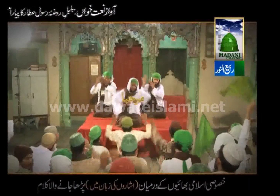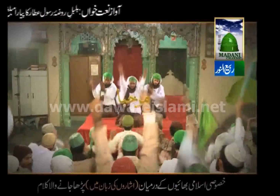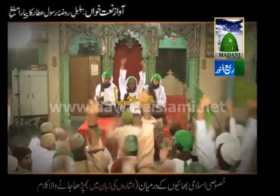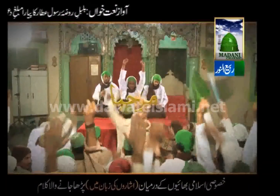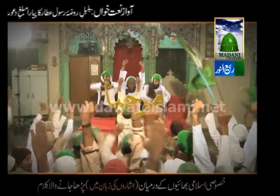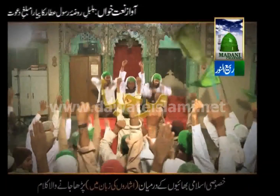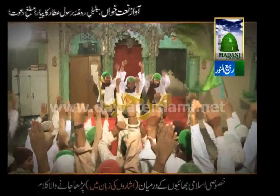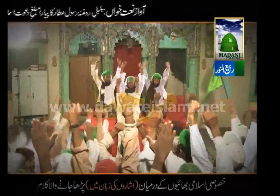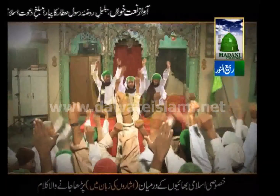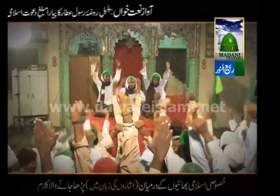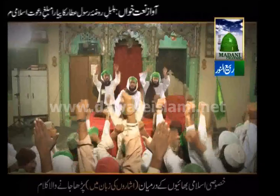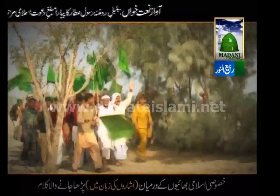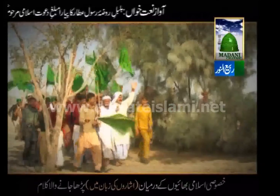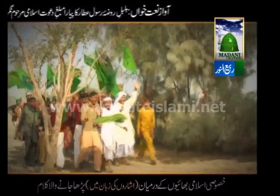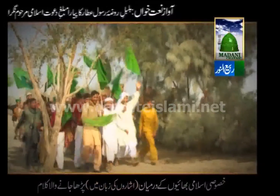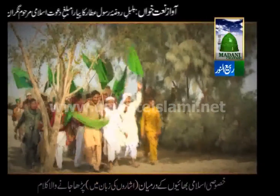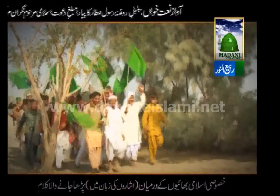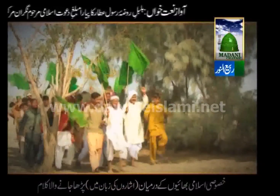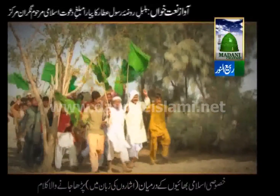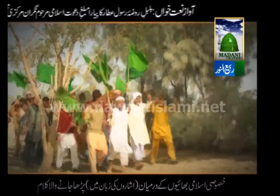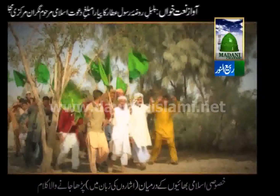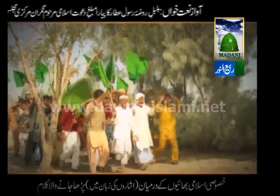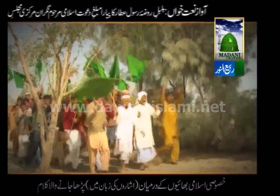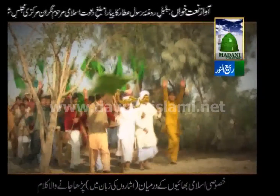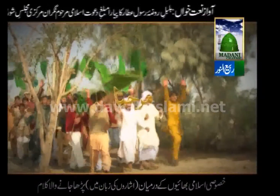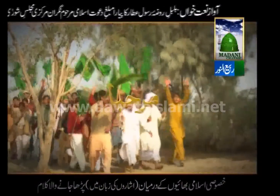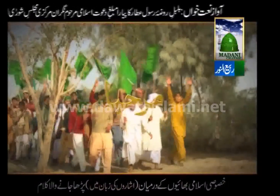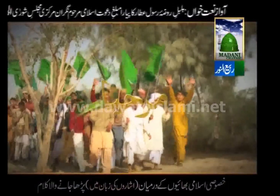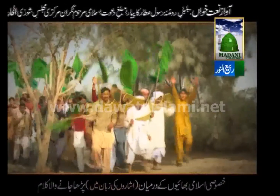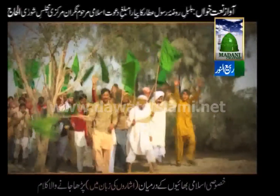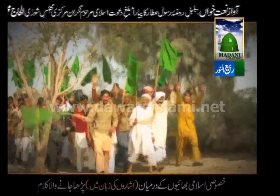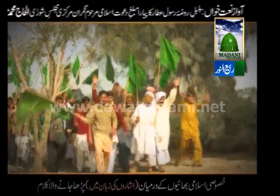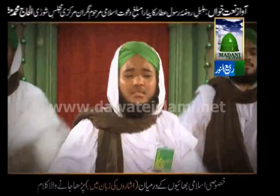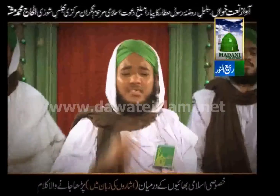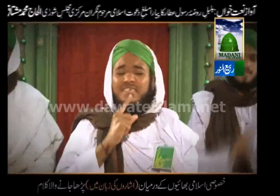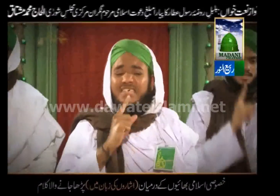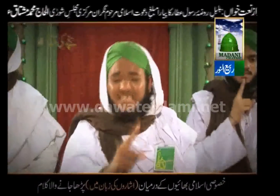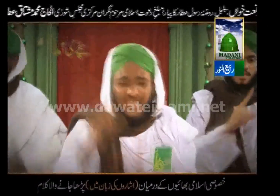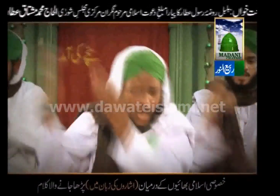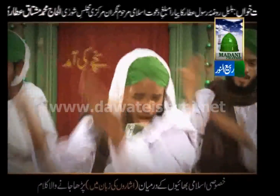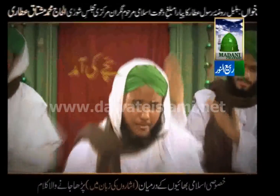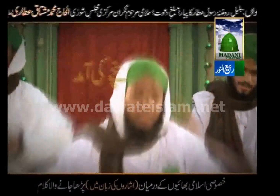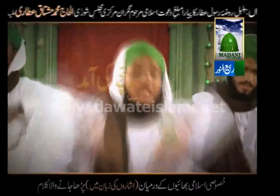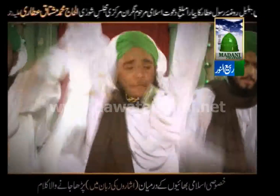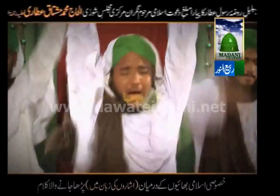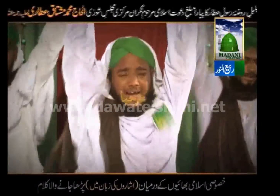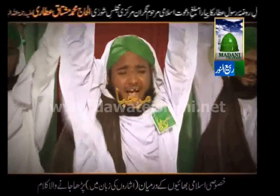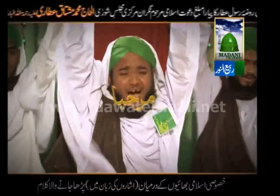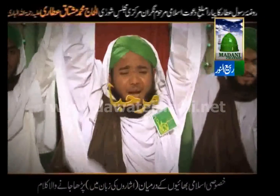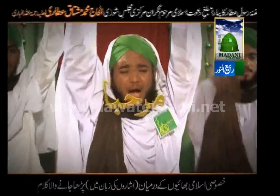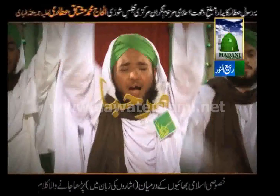آمد مرحبا طٰہٰ کی آمد مرحبا سچے کی آمد